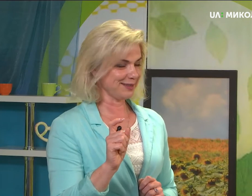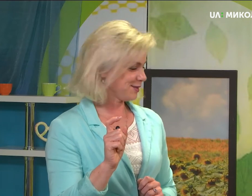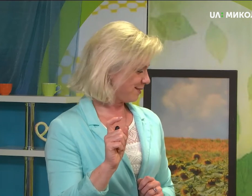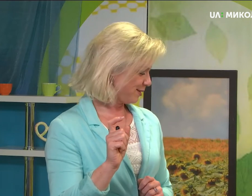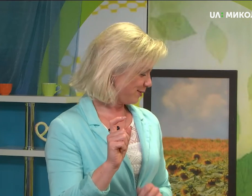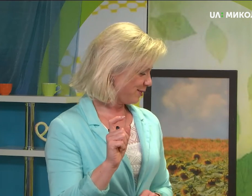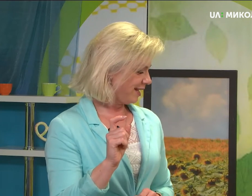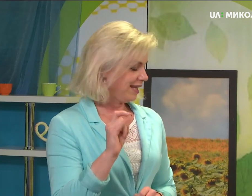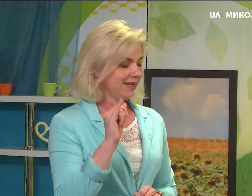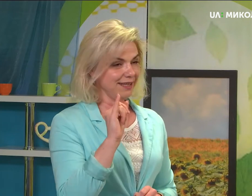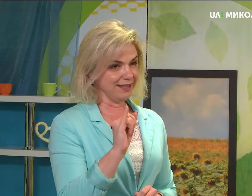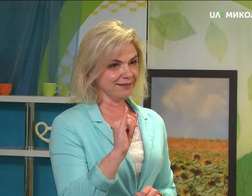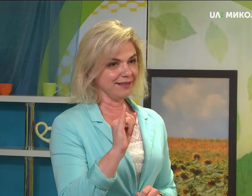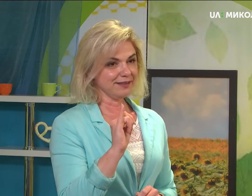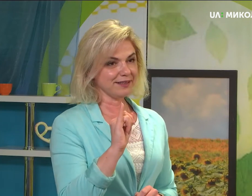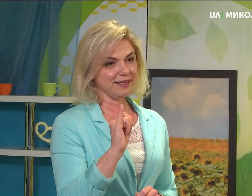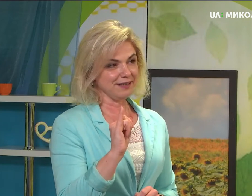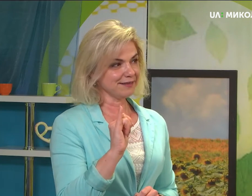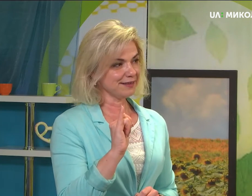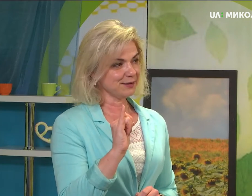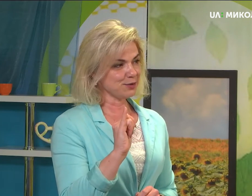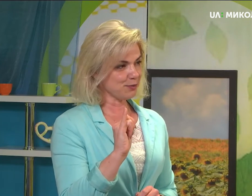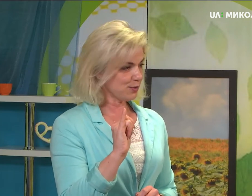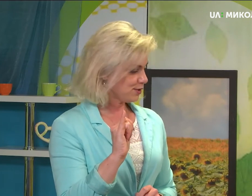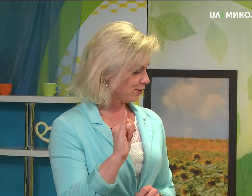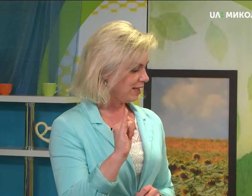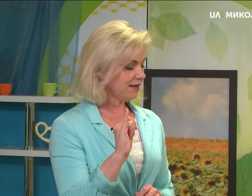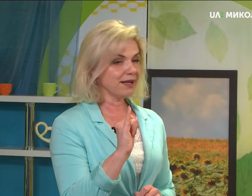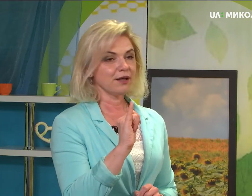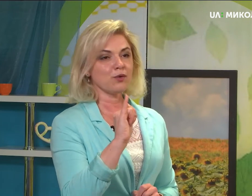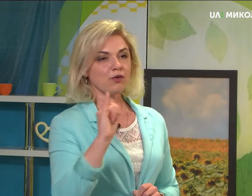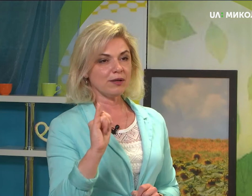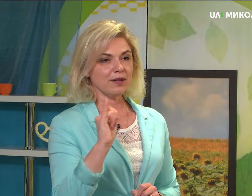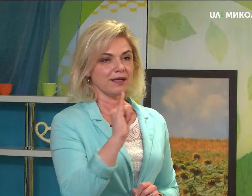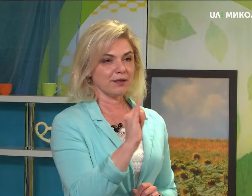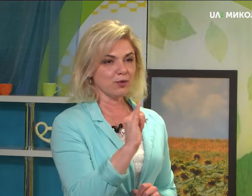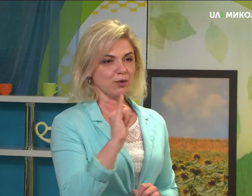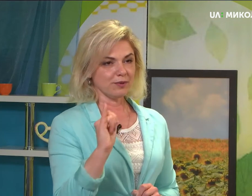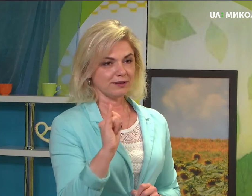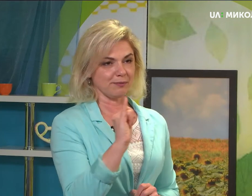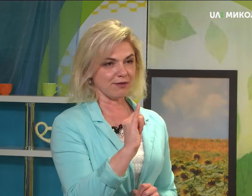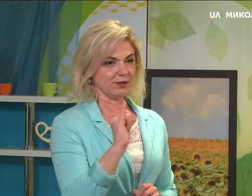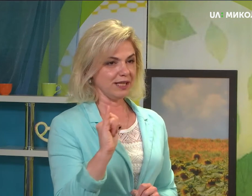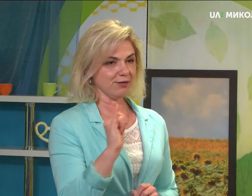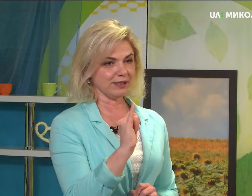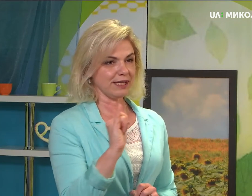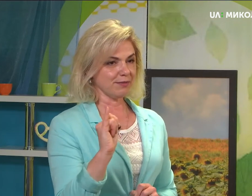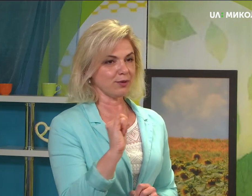З малюємо. Так. І, літера І. Дуже просто. І руховим рухом, направо-наліво таким